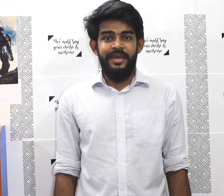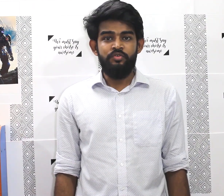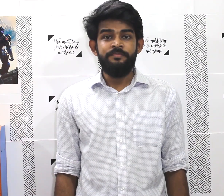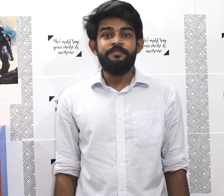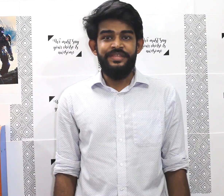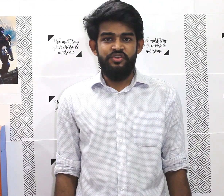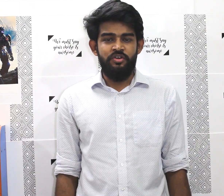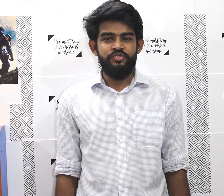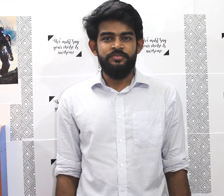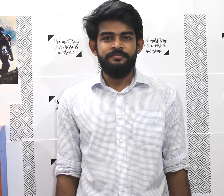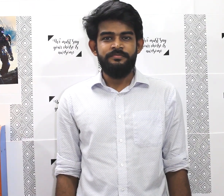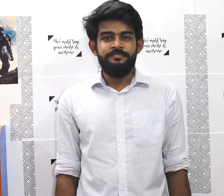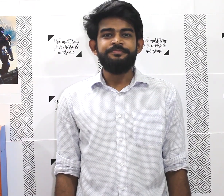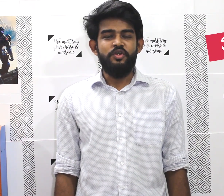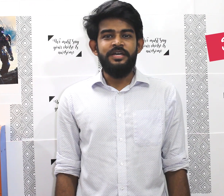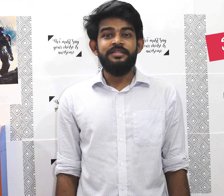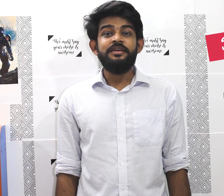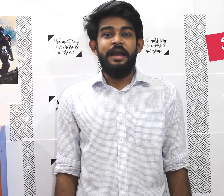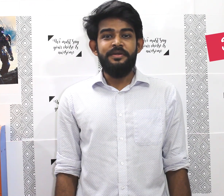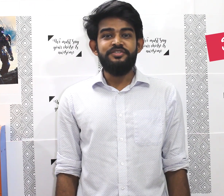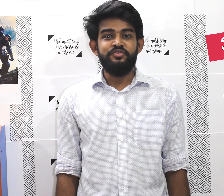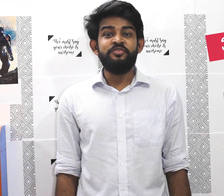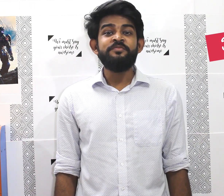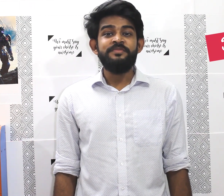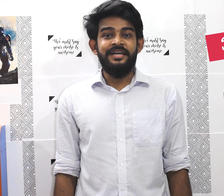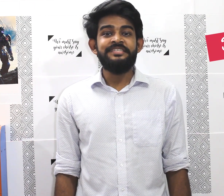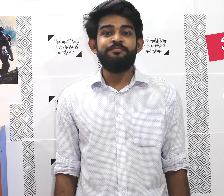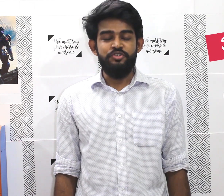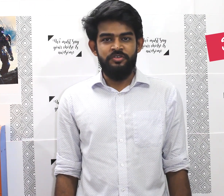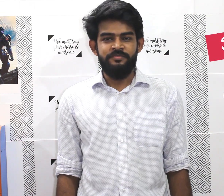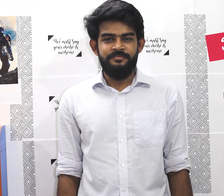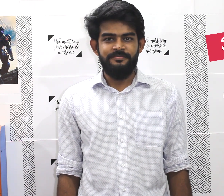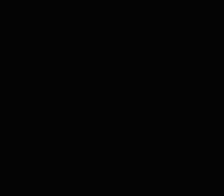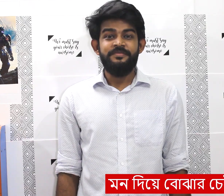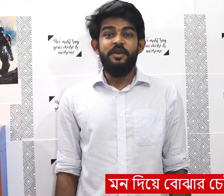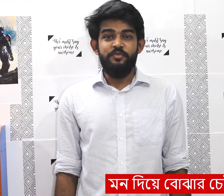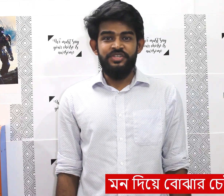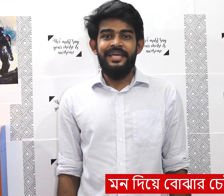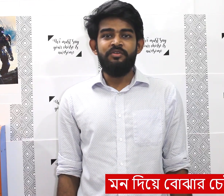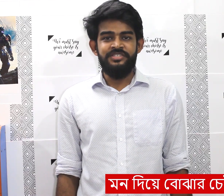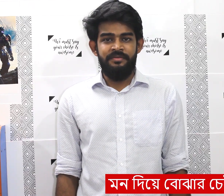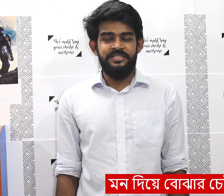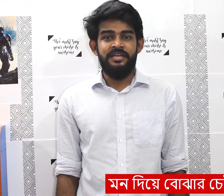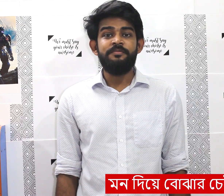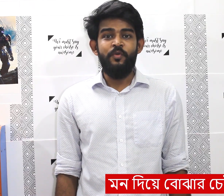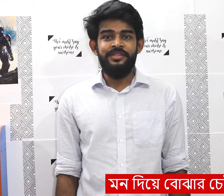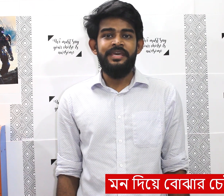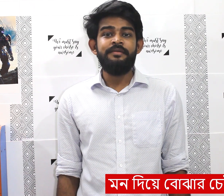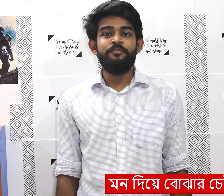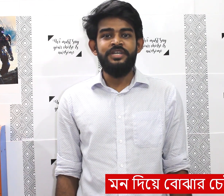এখন দ্বিতীয় অংশ, অর্থাৎ আপনাদের জন্য থাকছে প্রশ্ন। প্রশ্নে দেখানো ইশারা ভাষা মন দিয়ে বোঝার